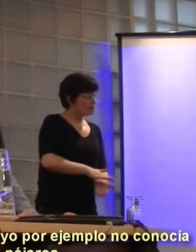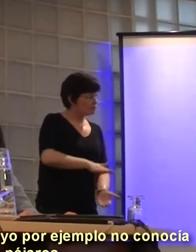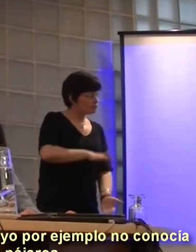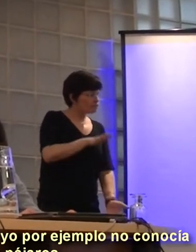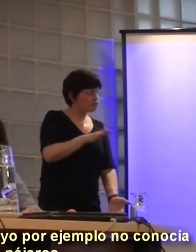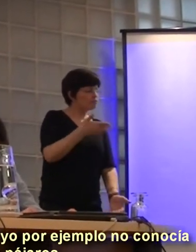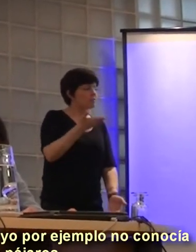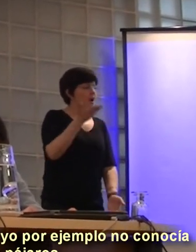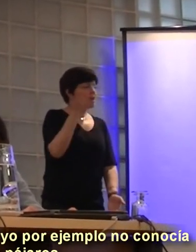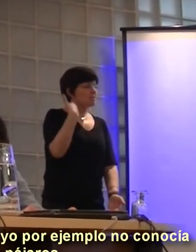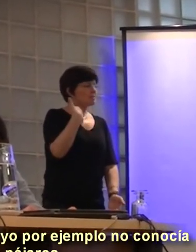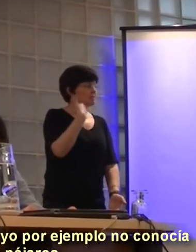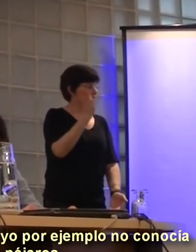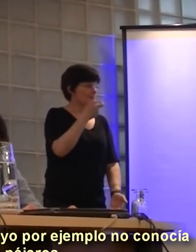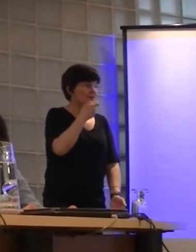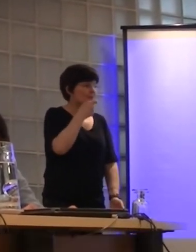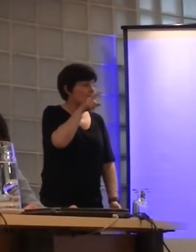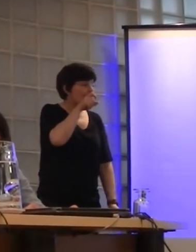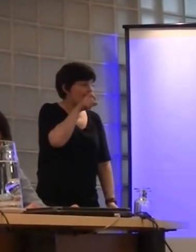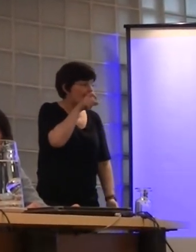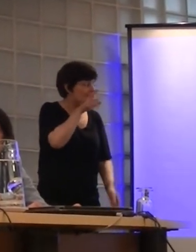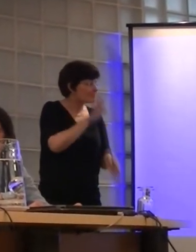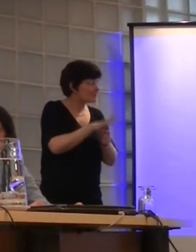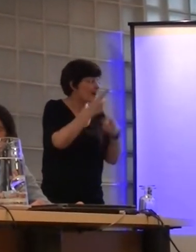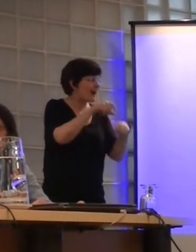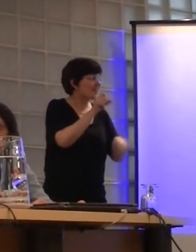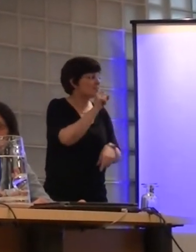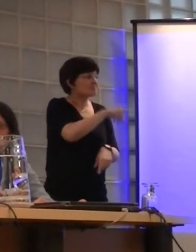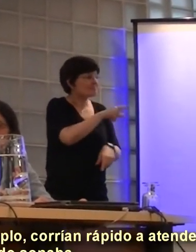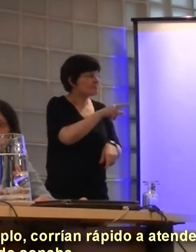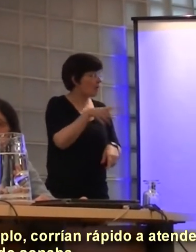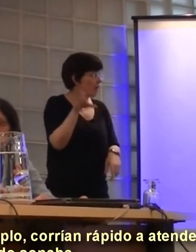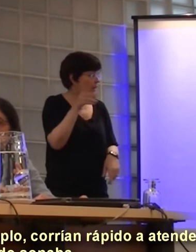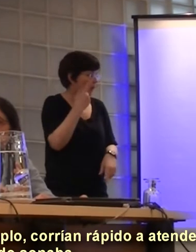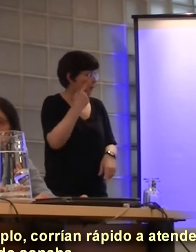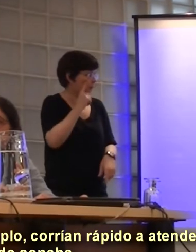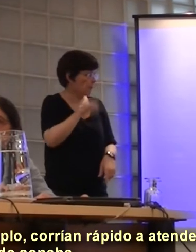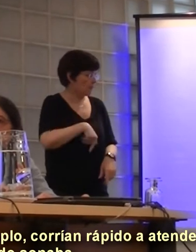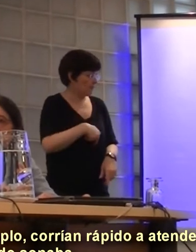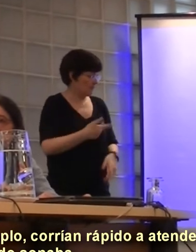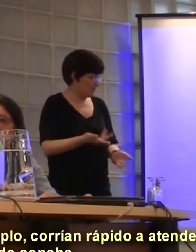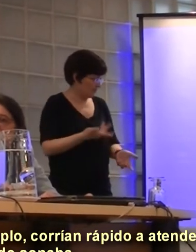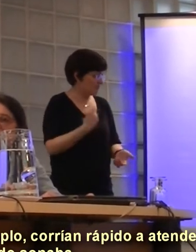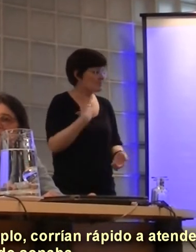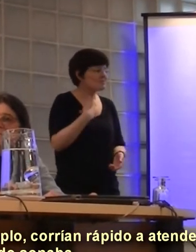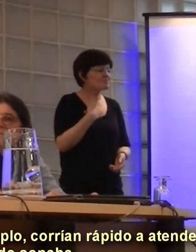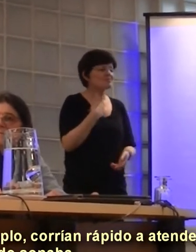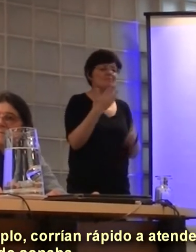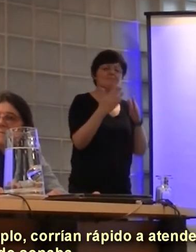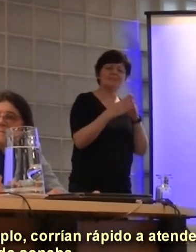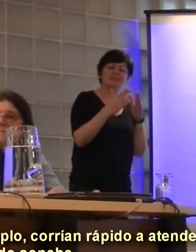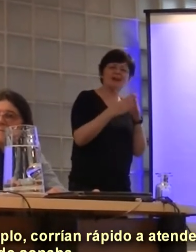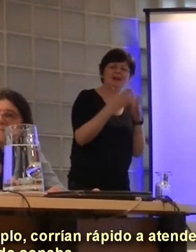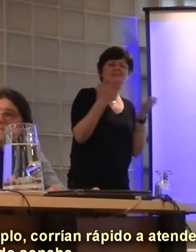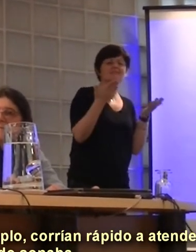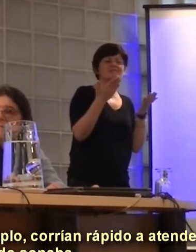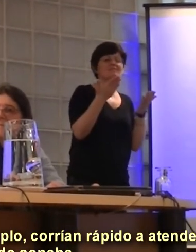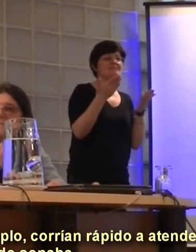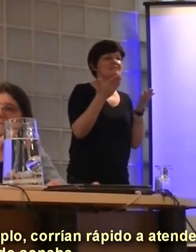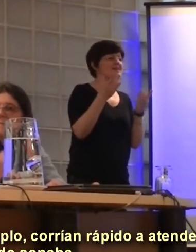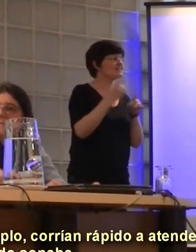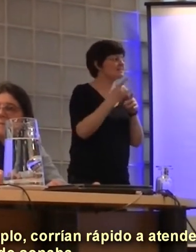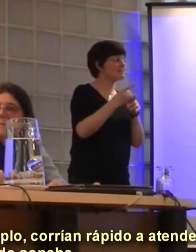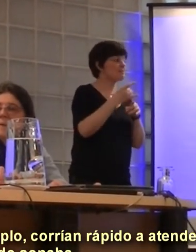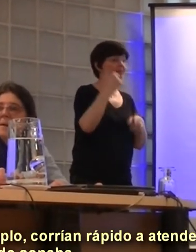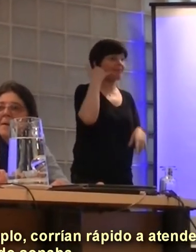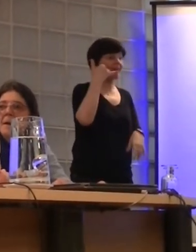no conocía el canto de los pájaros. Yo veía cómo en mi casa, por ejemplo, corrían rápido a